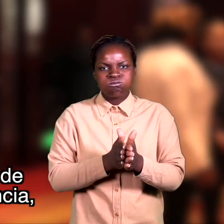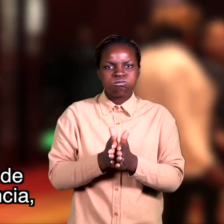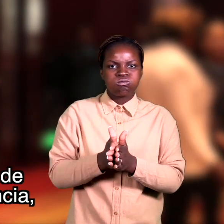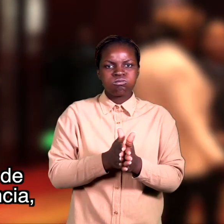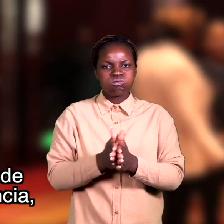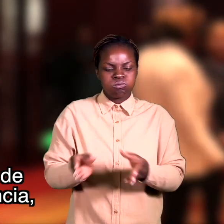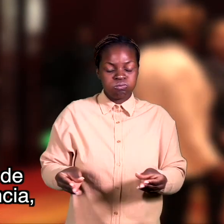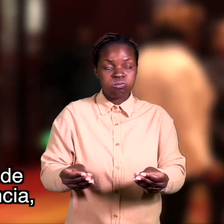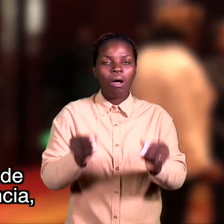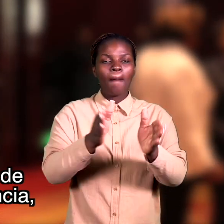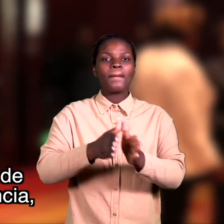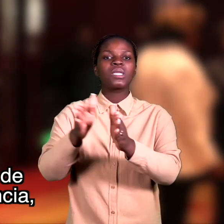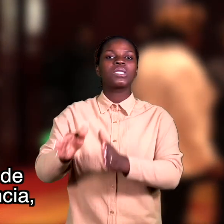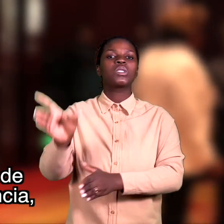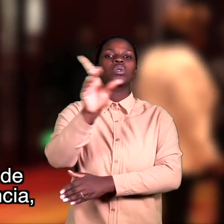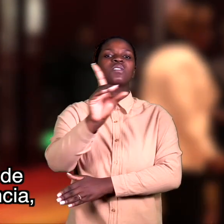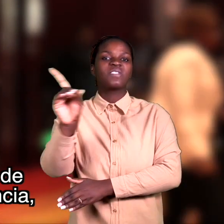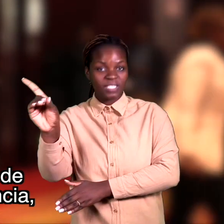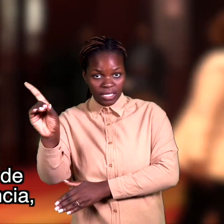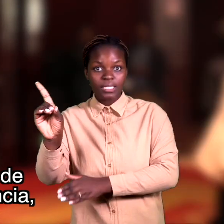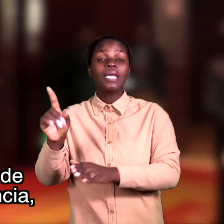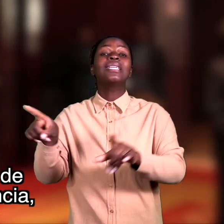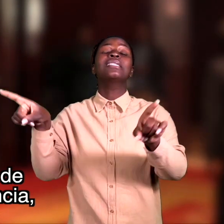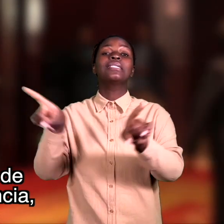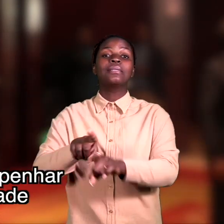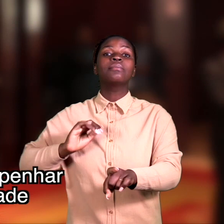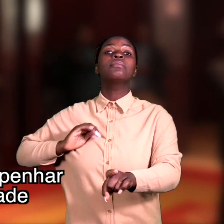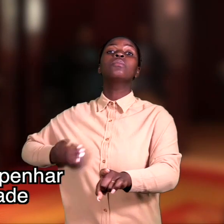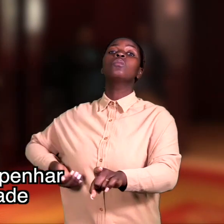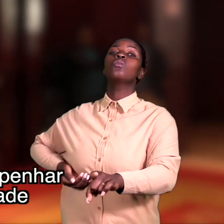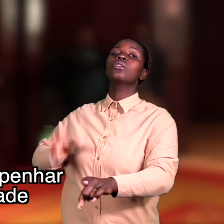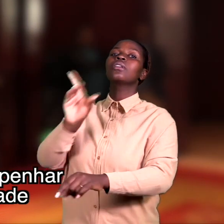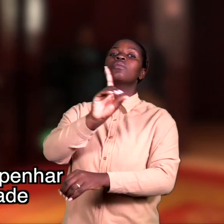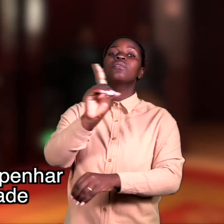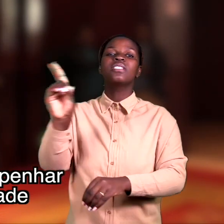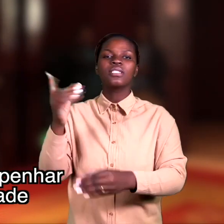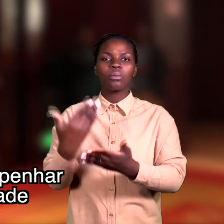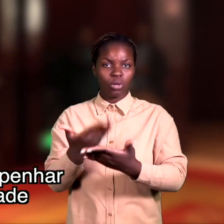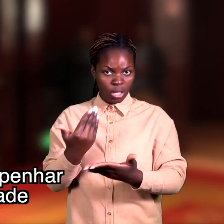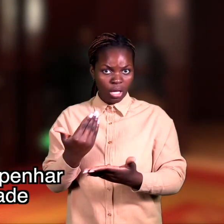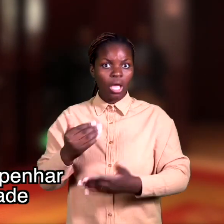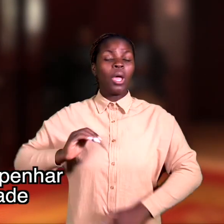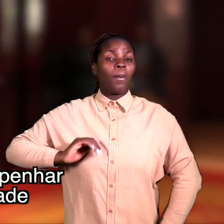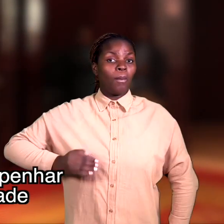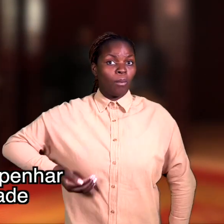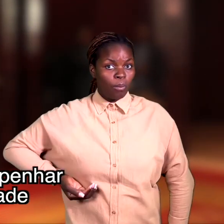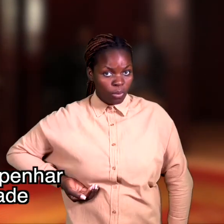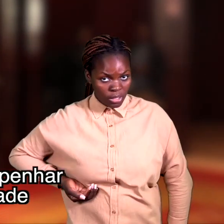dar espaço às pessoas vivendo com deficiência, especialmente a mulher, por